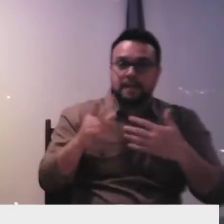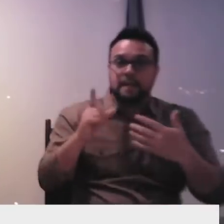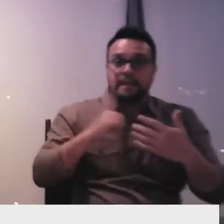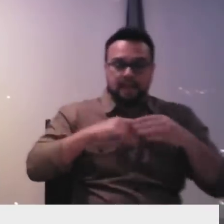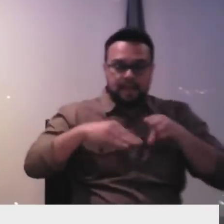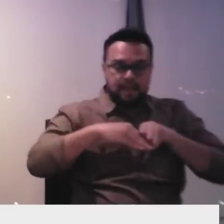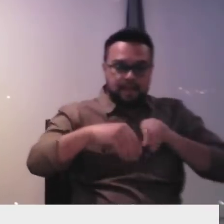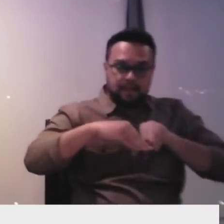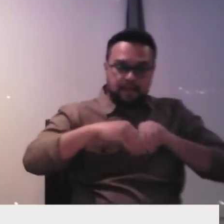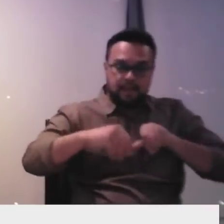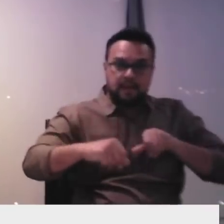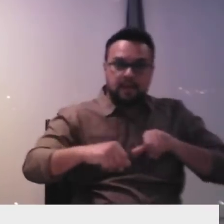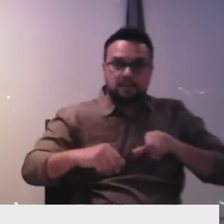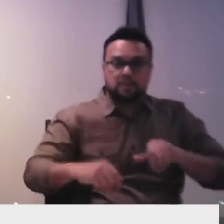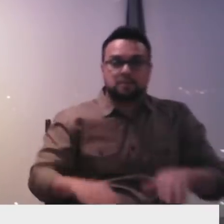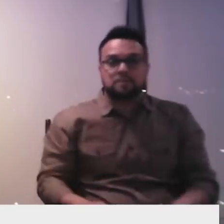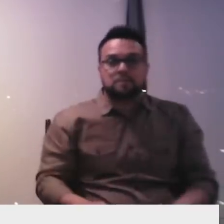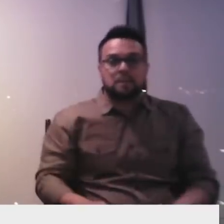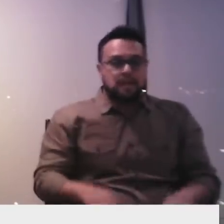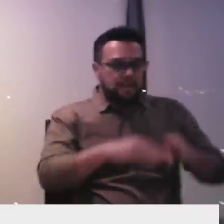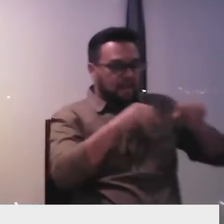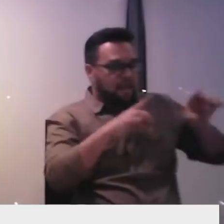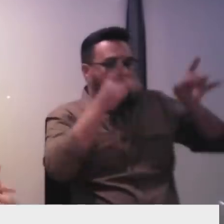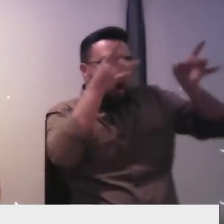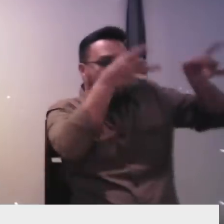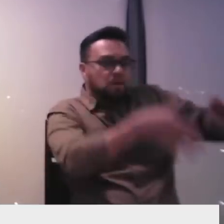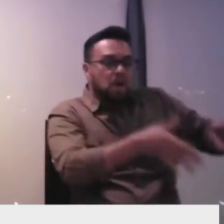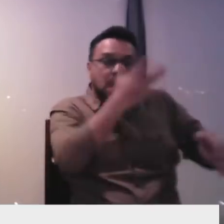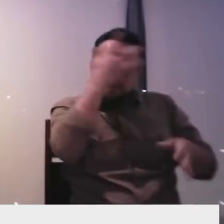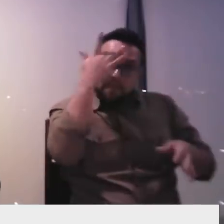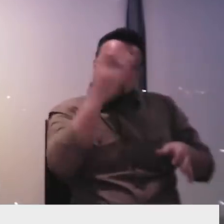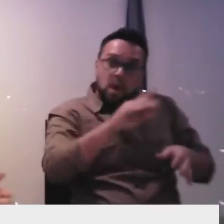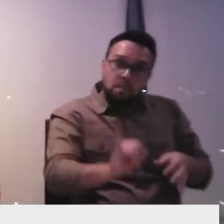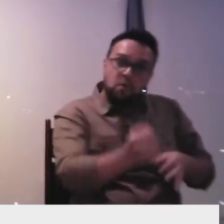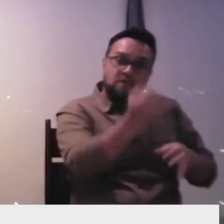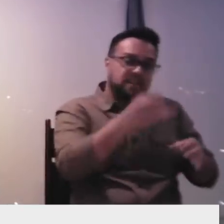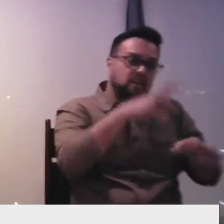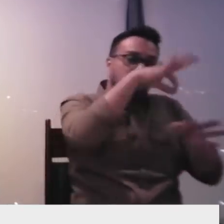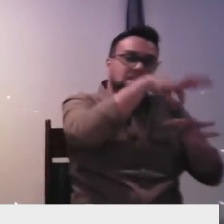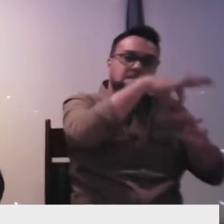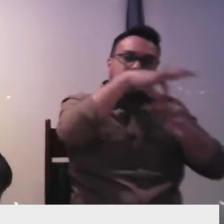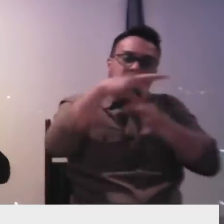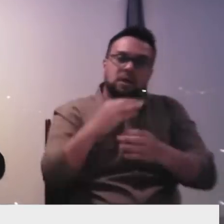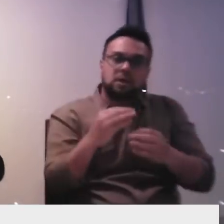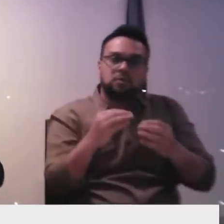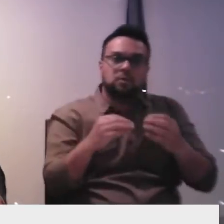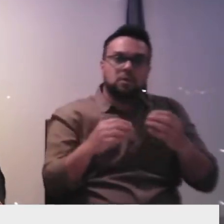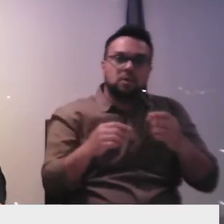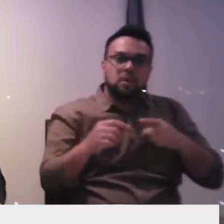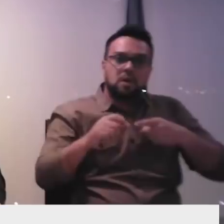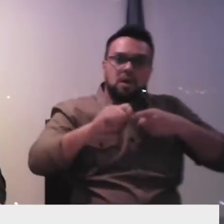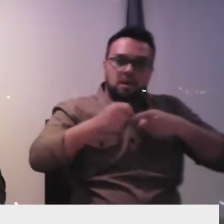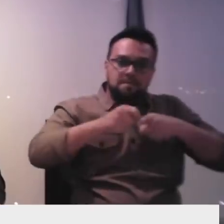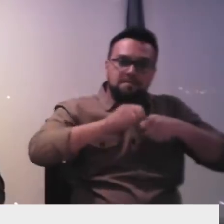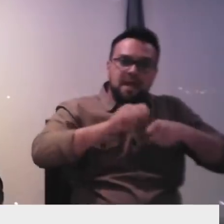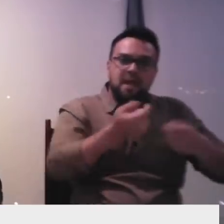terreno outrora abandonado, o pessoal cultivando naquele meio hectare alguma coisa, plantando milho, plantando